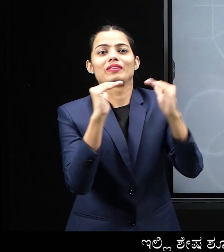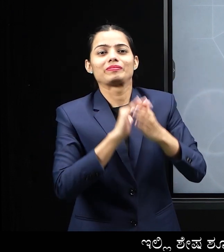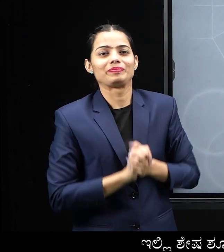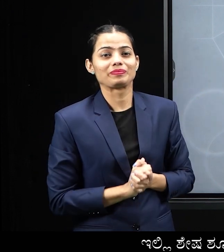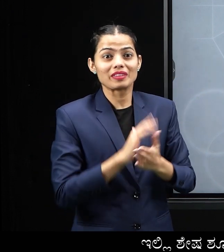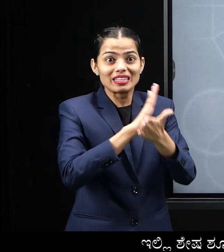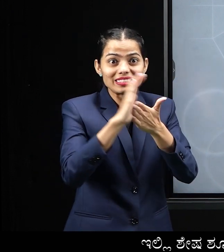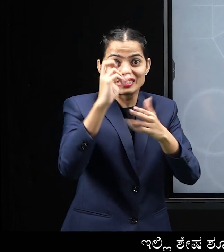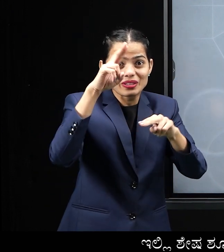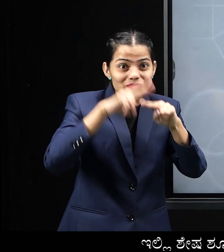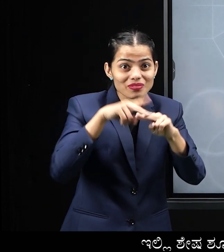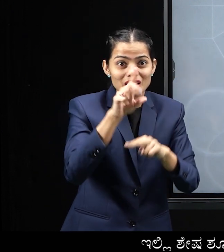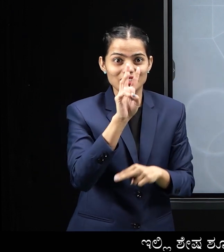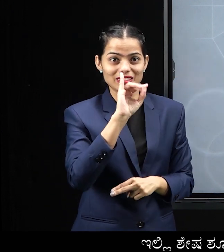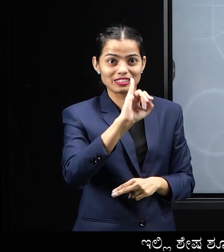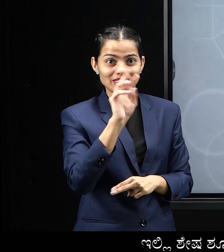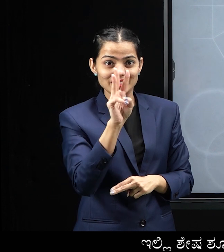ಆದ್ದರಿಂದ 636